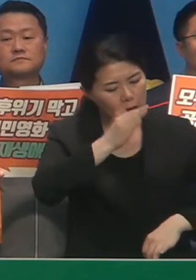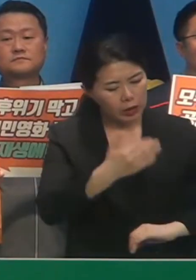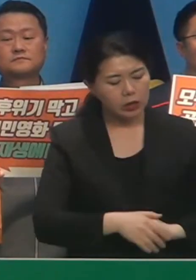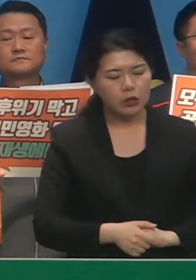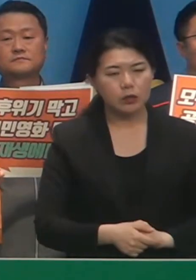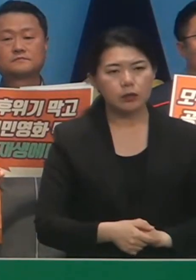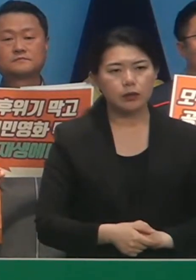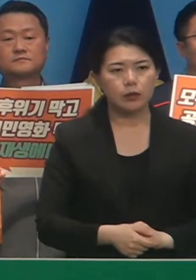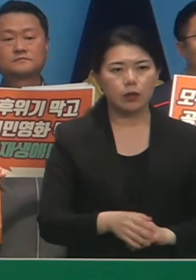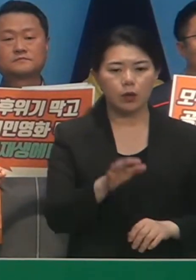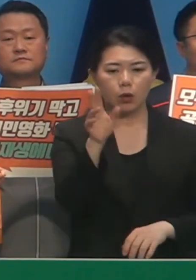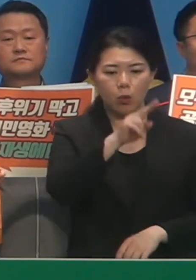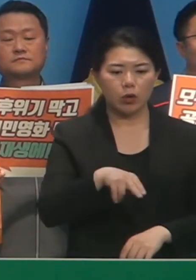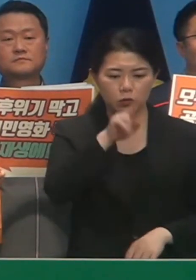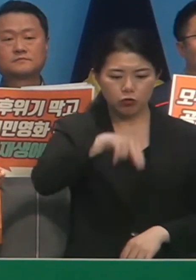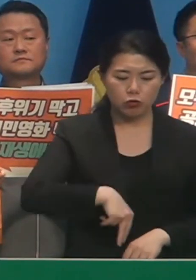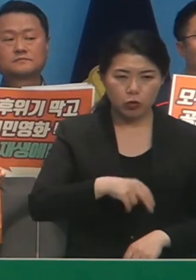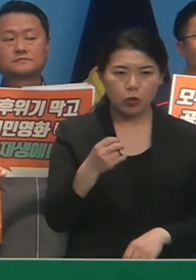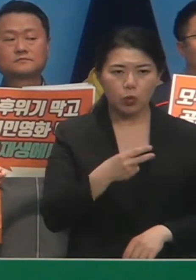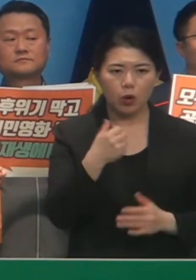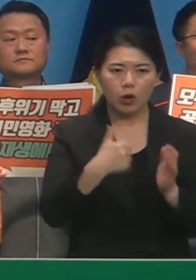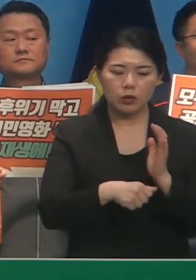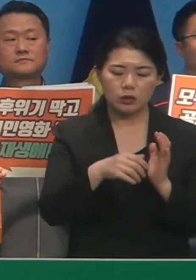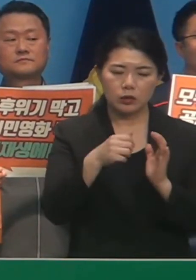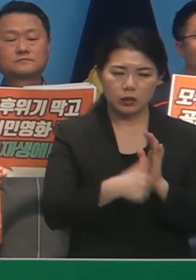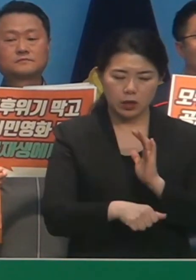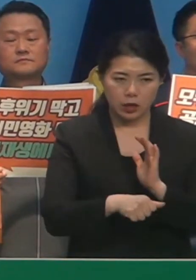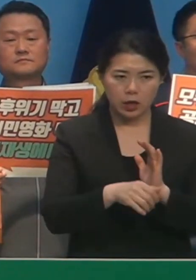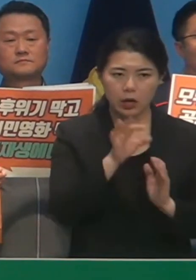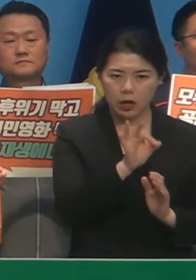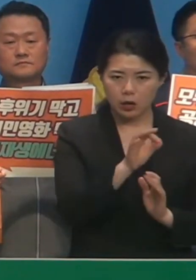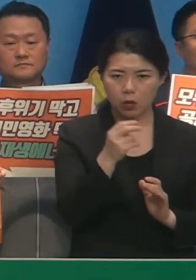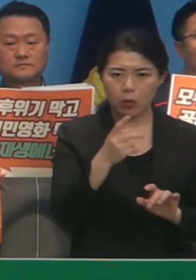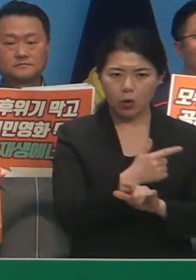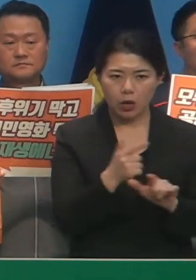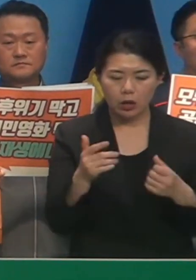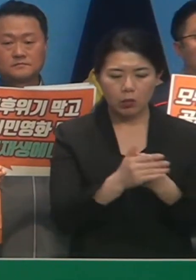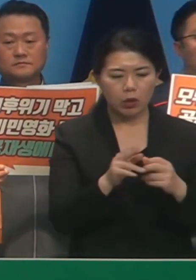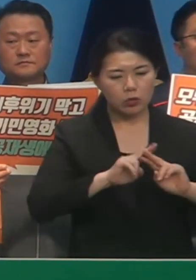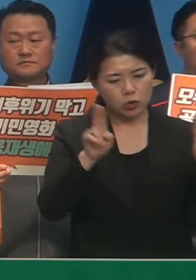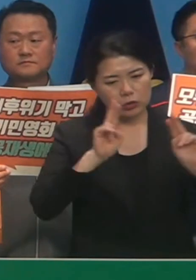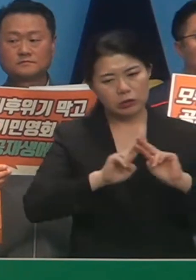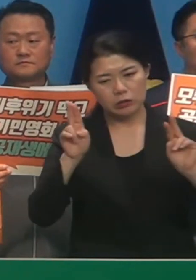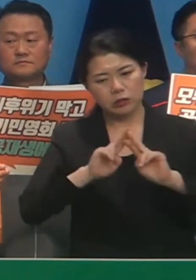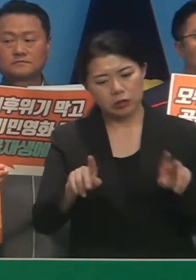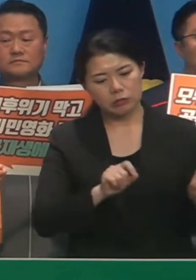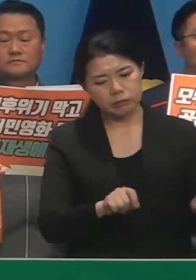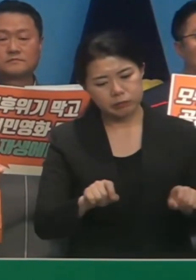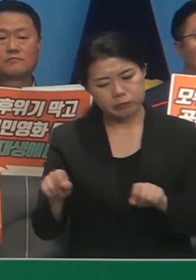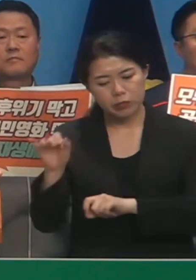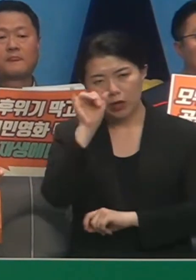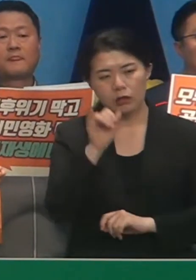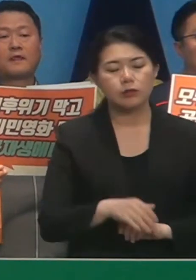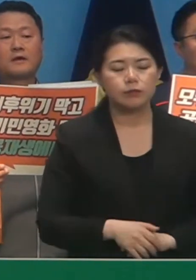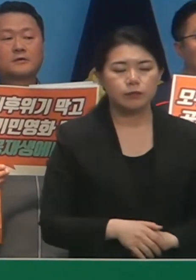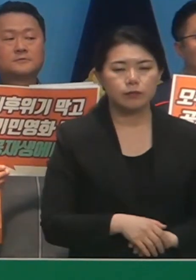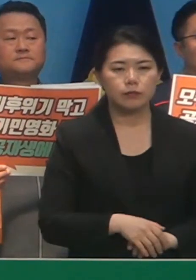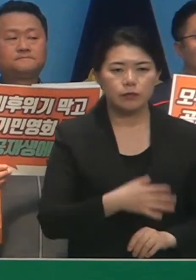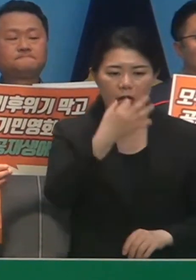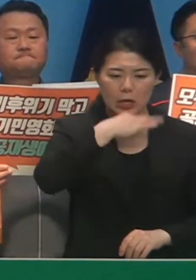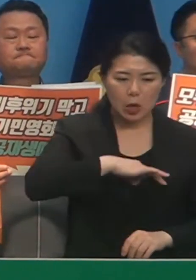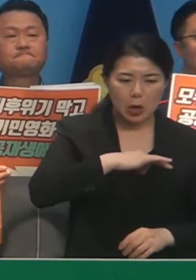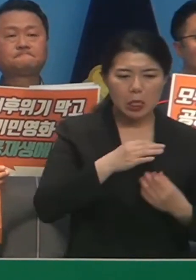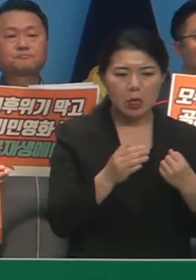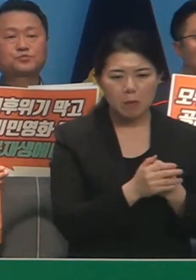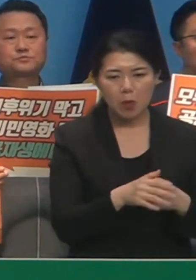되었습니다. 환율, 원자재 가격, 국제 정세 등에 따라 취소되거나 차입이 연기되기도 합니다. 이율에